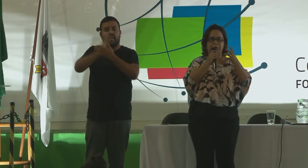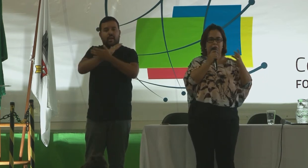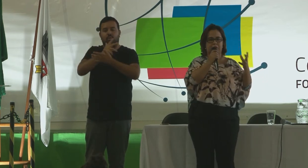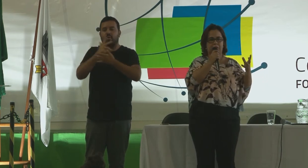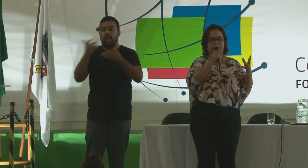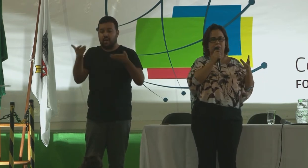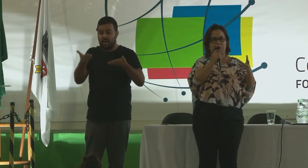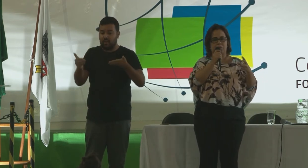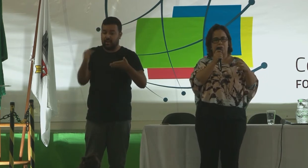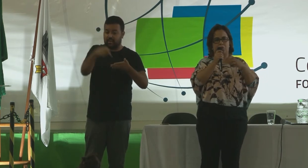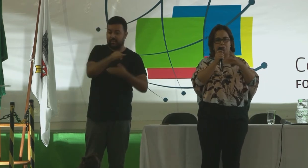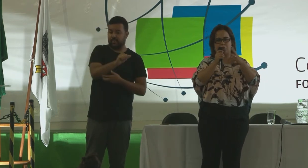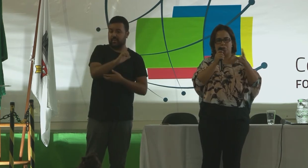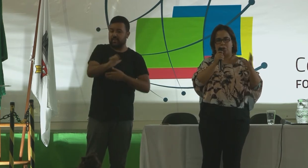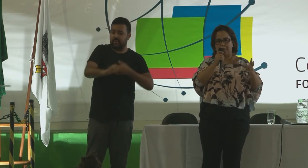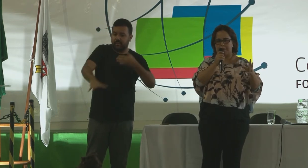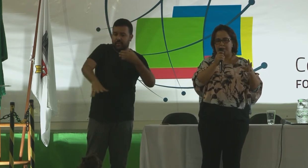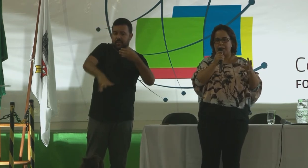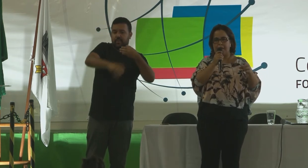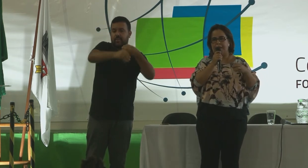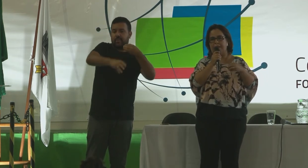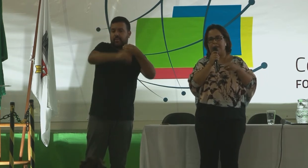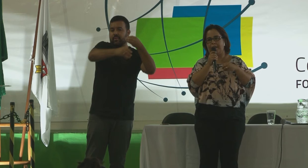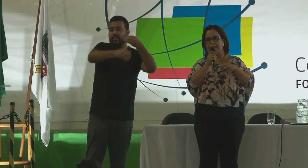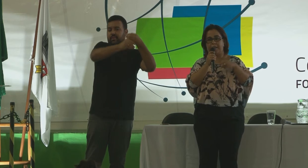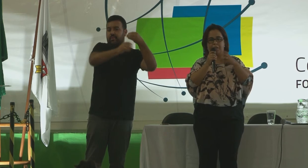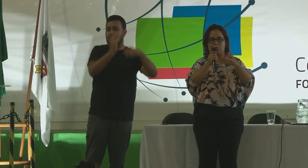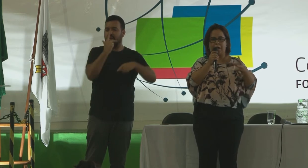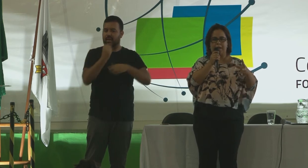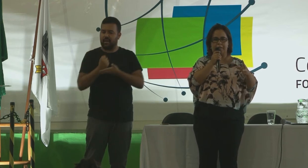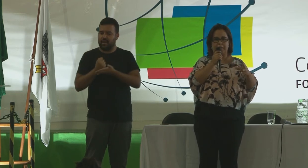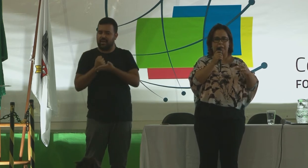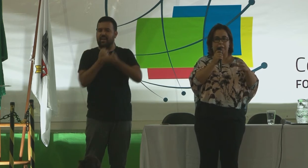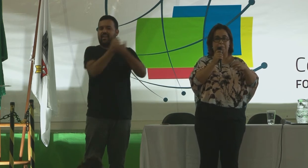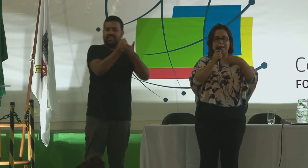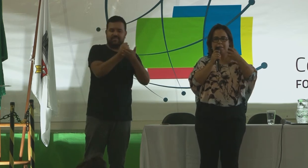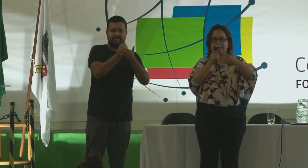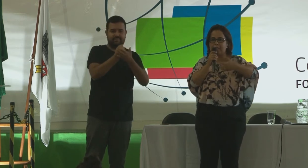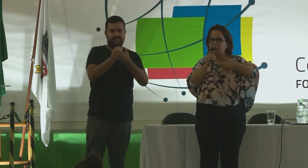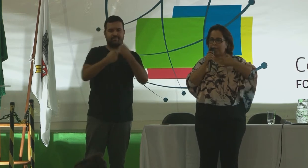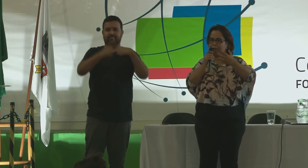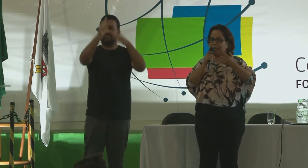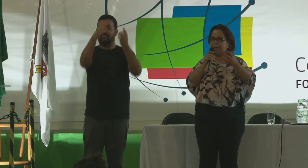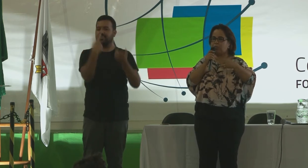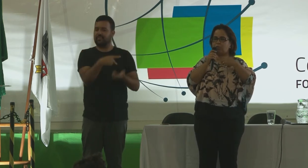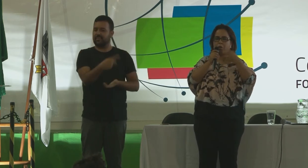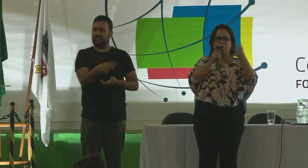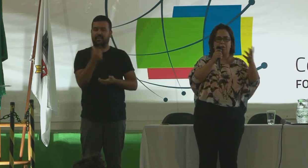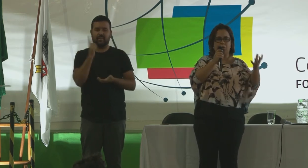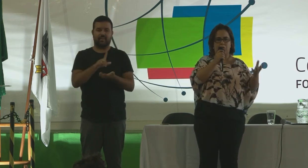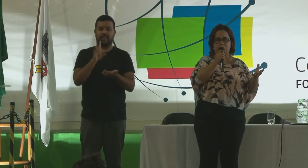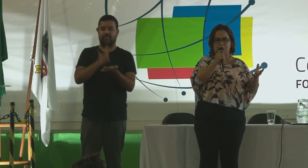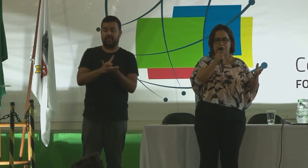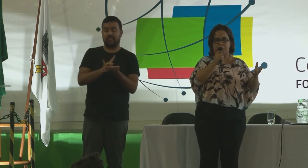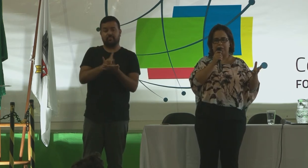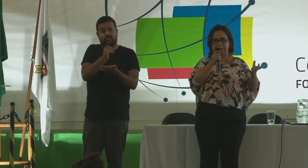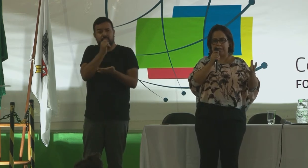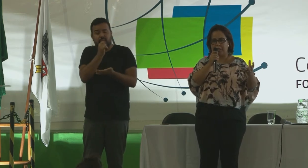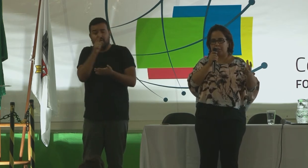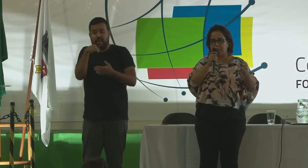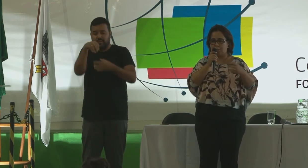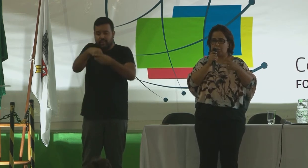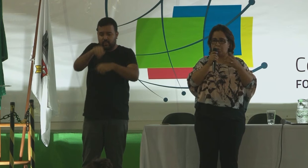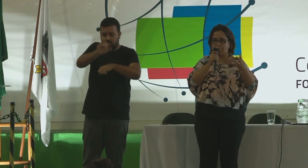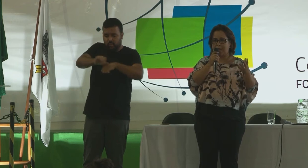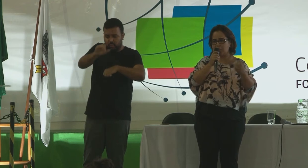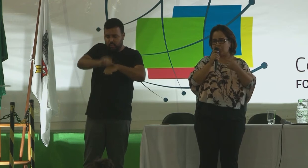tenha feito determinados tipos de construções intelectuais, que permitam ele, né, não só no curso